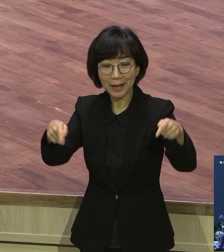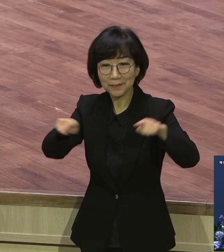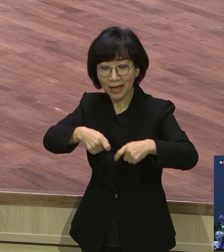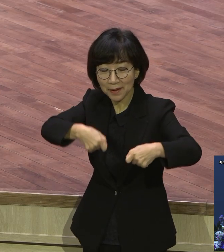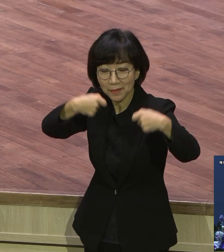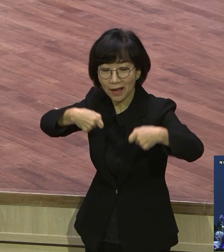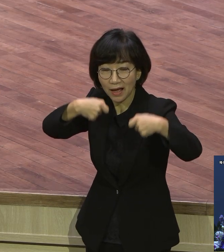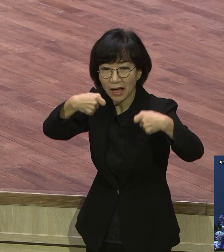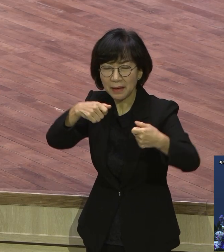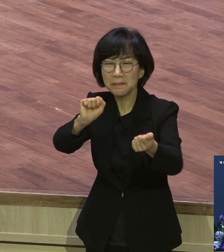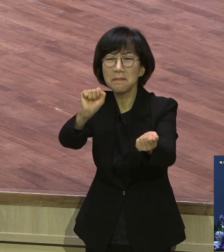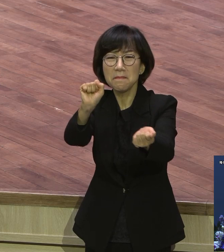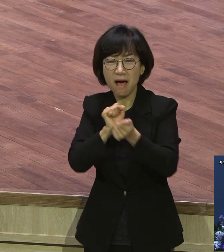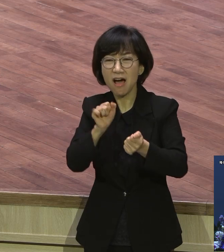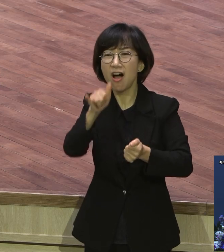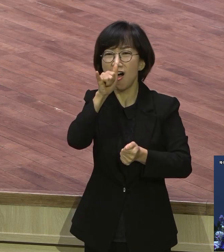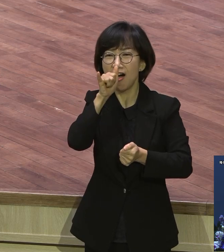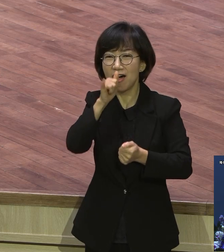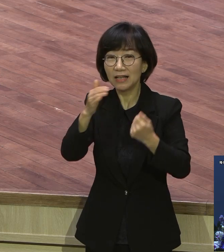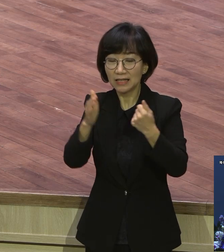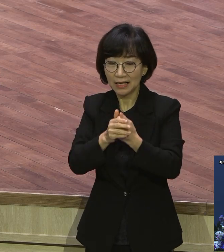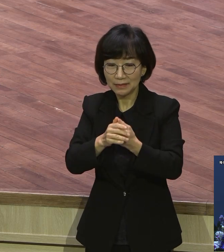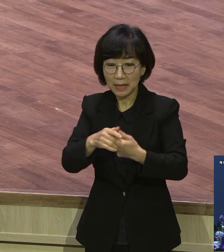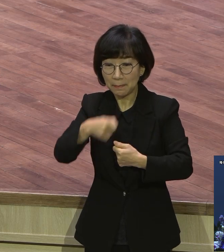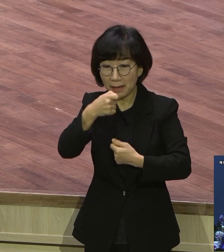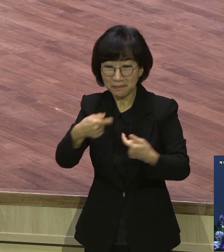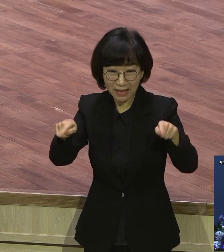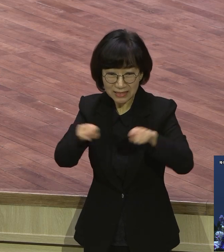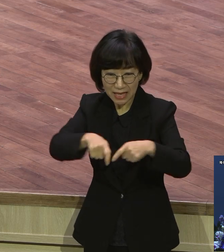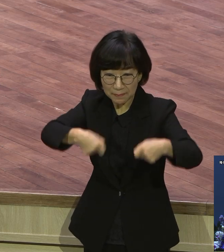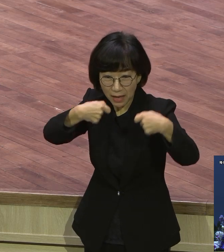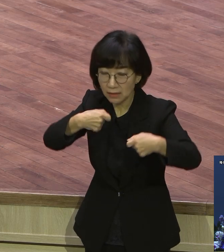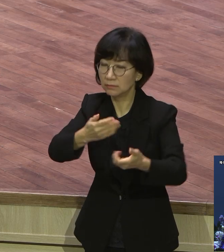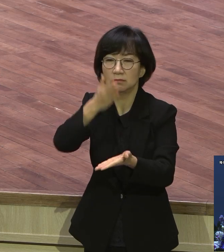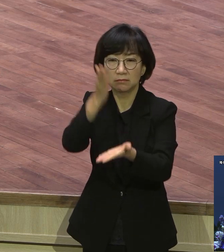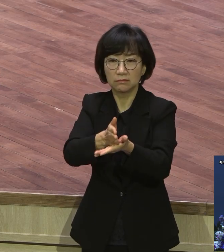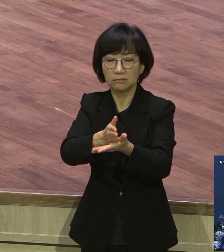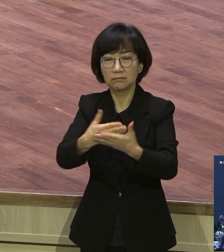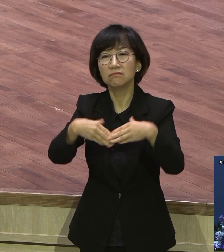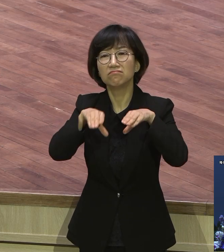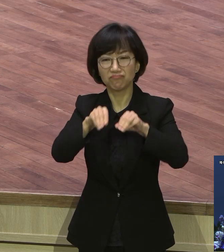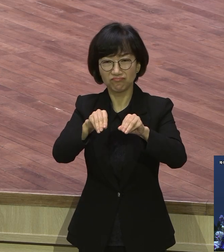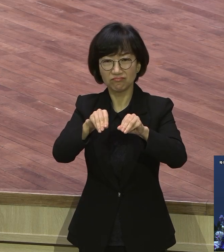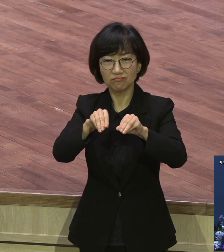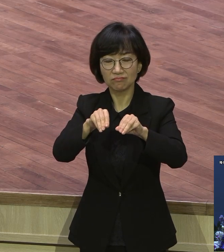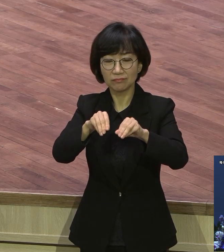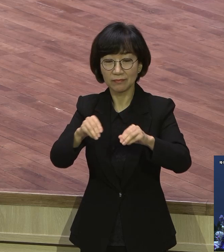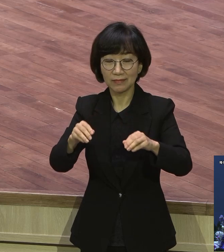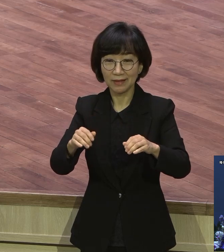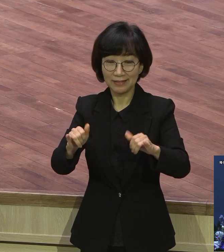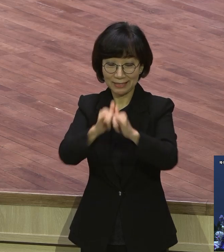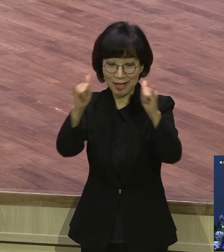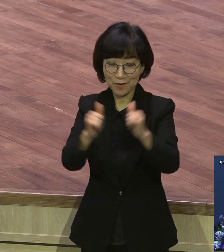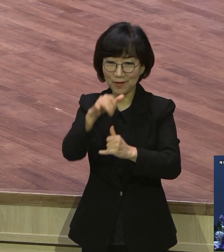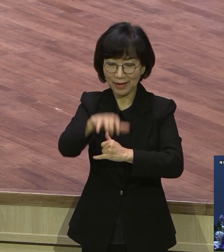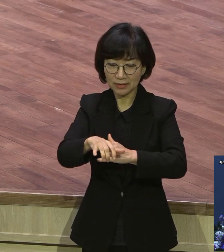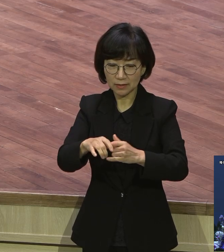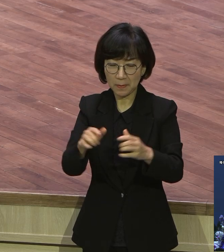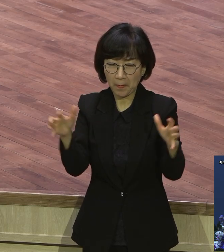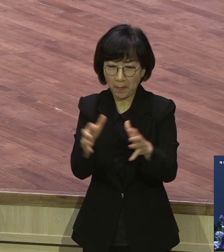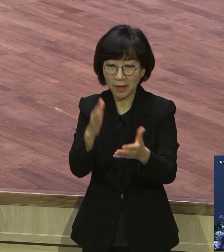전념이 되는 일들이 많이 일어나서 식사도 같이 하지 마라 그렇게 거리두기 운동을 하고